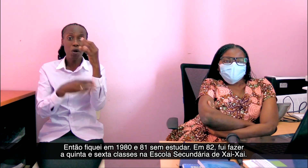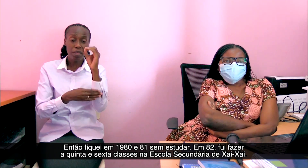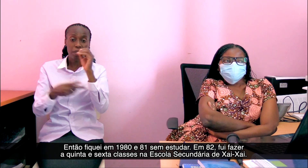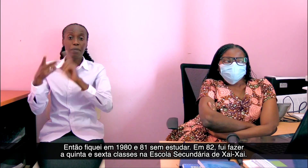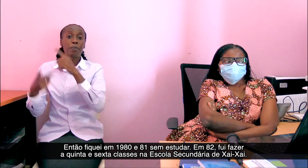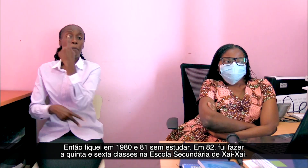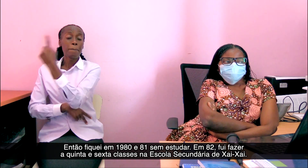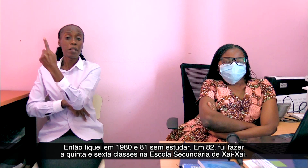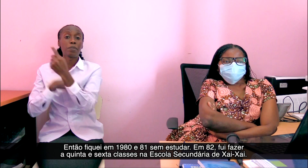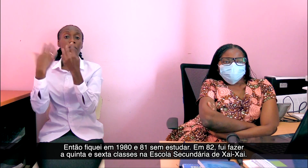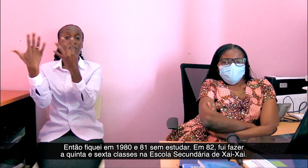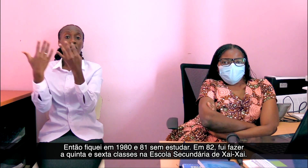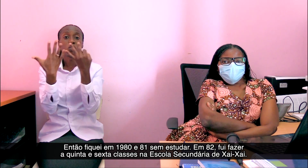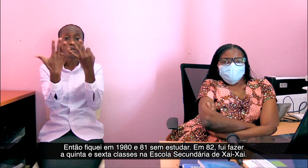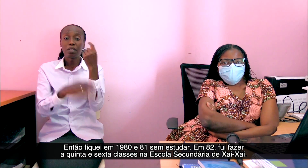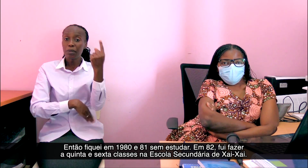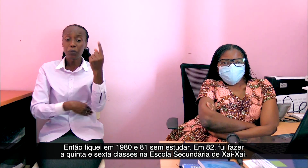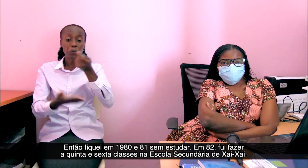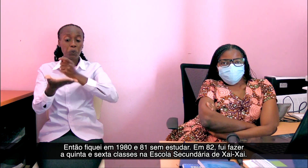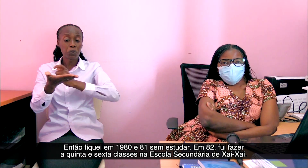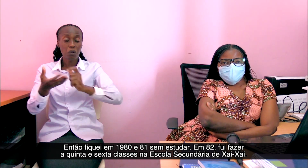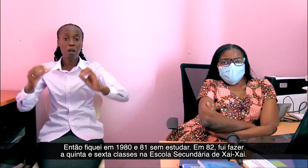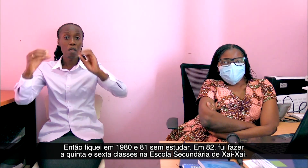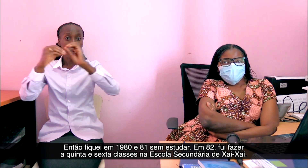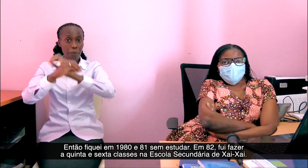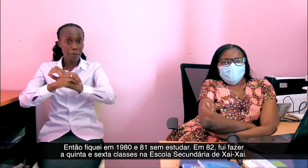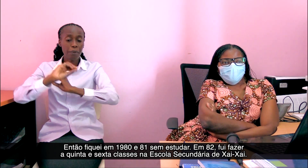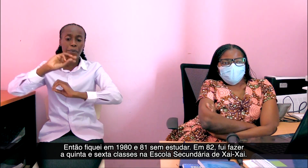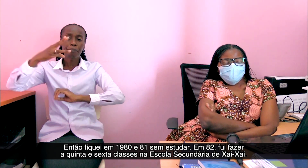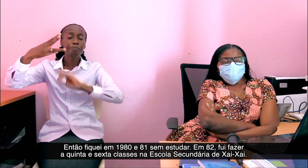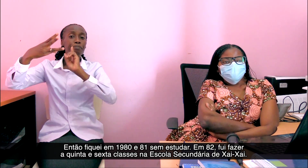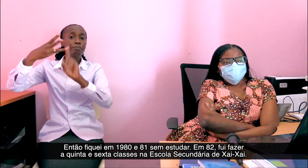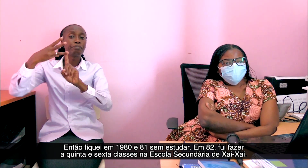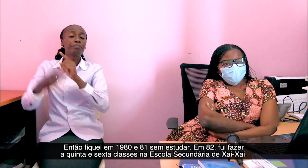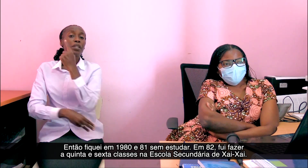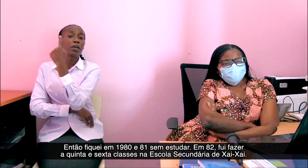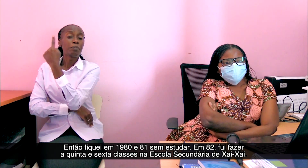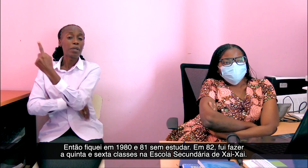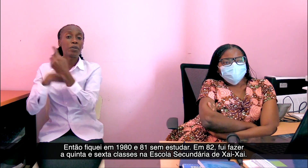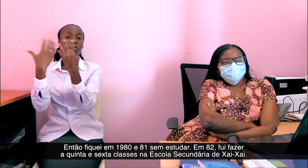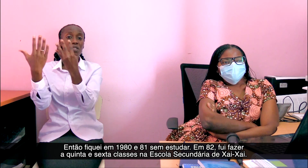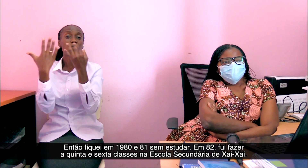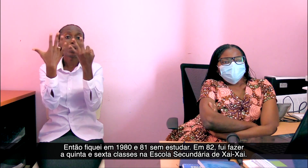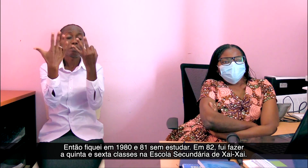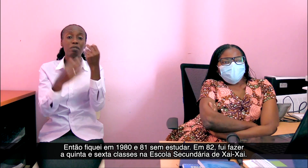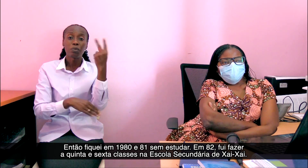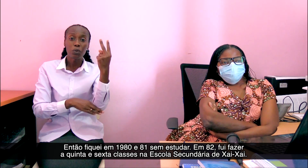E em 82 fui fazer a quinta e sexta classe lá para